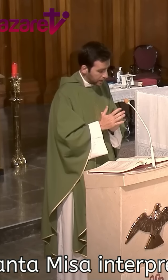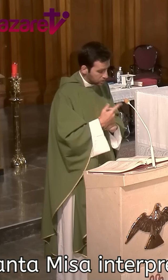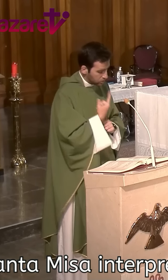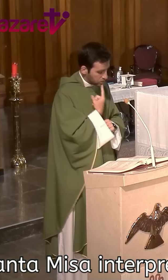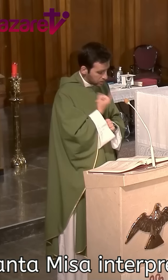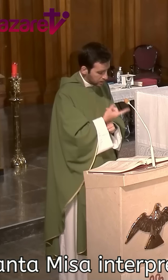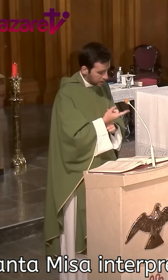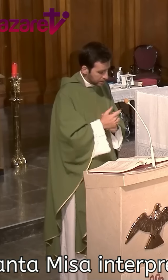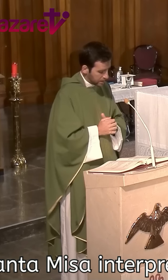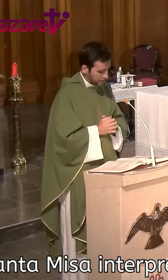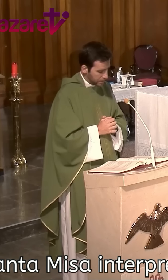Jesús les decía: